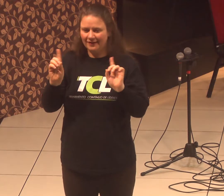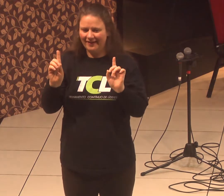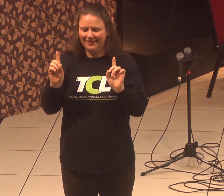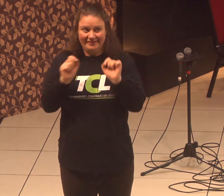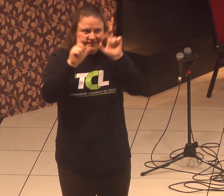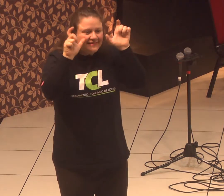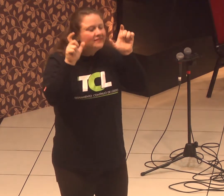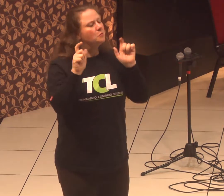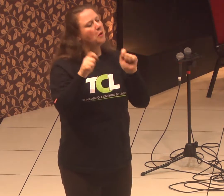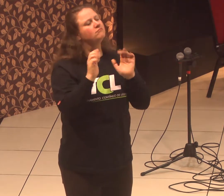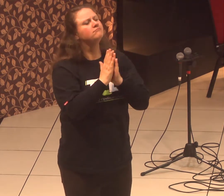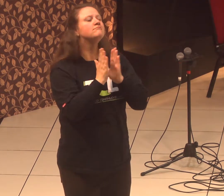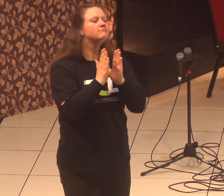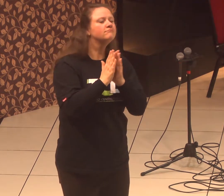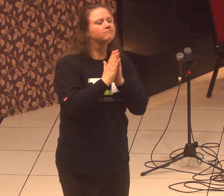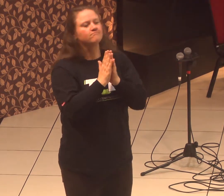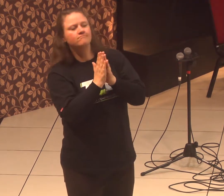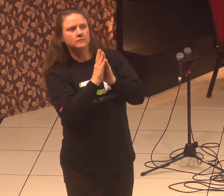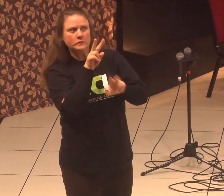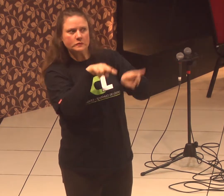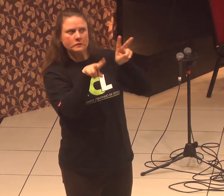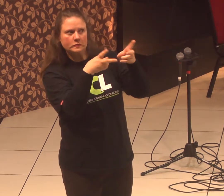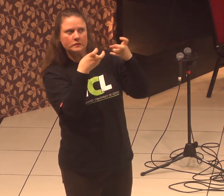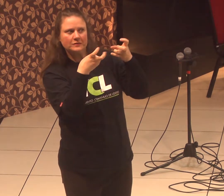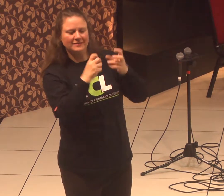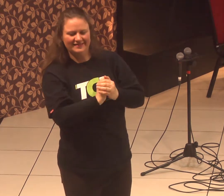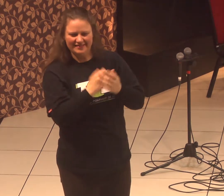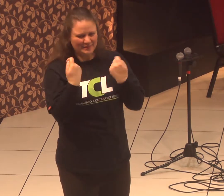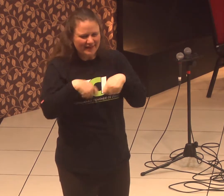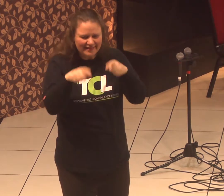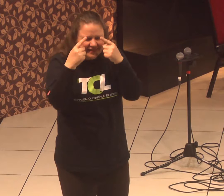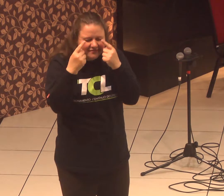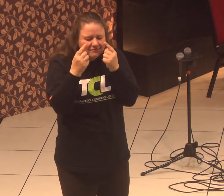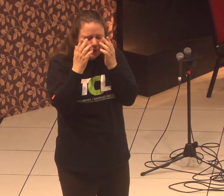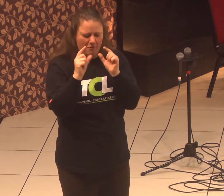Né? Não é que eu tenho que fechar o olho para orar. Não, não precisa.